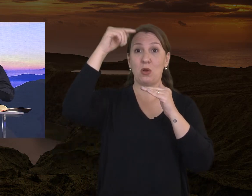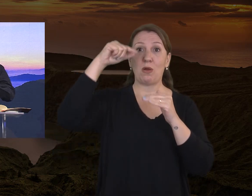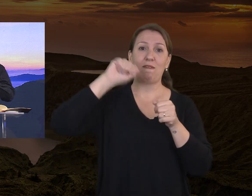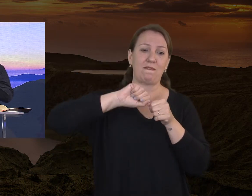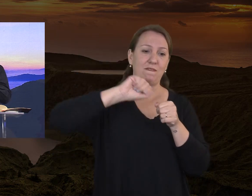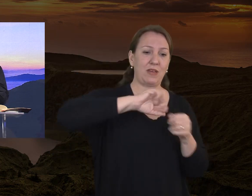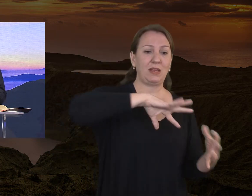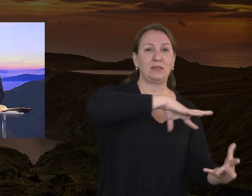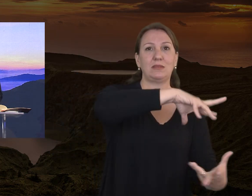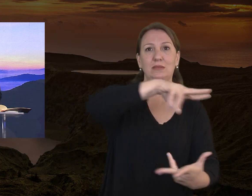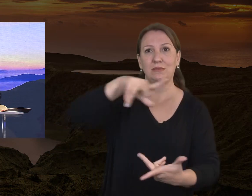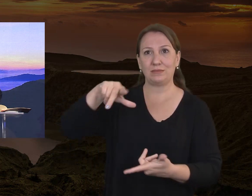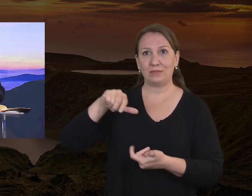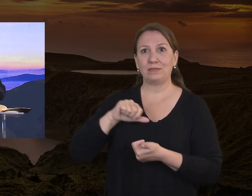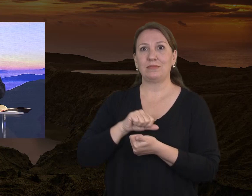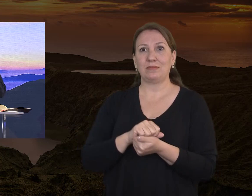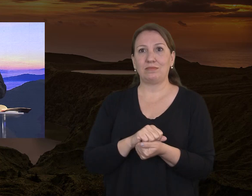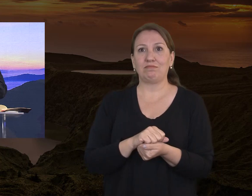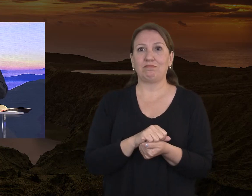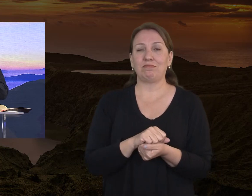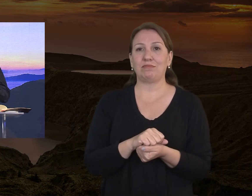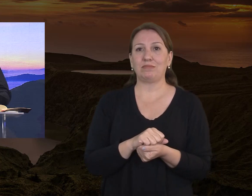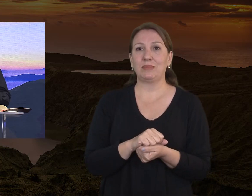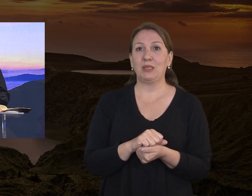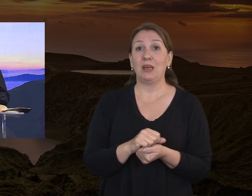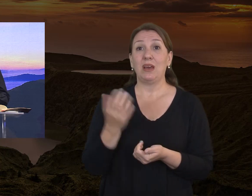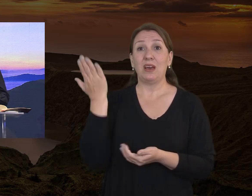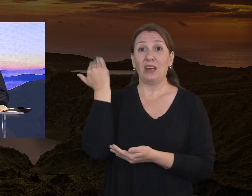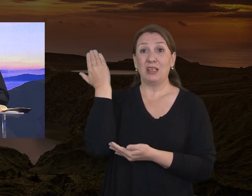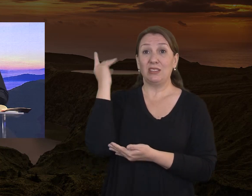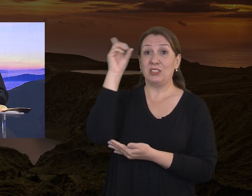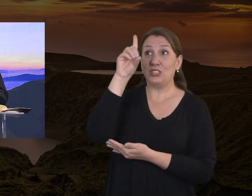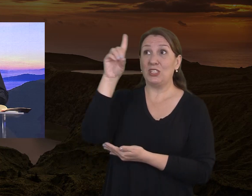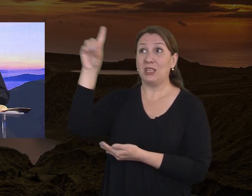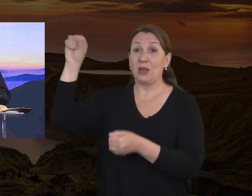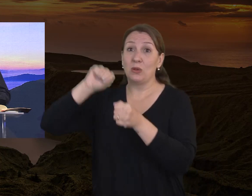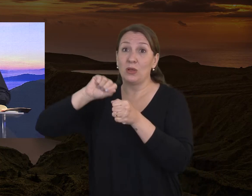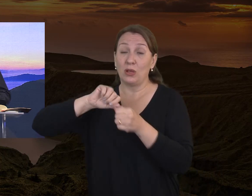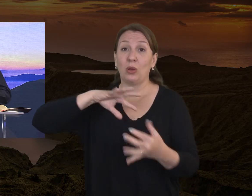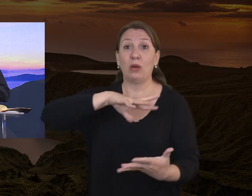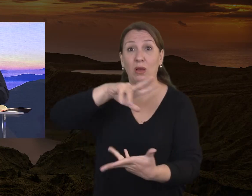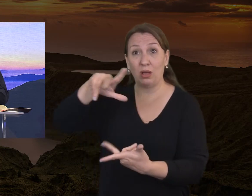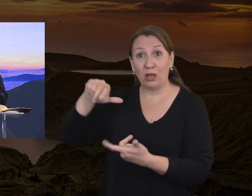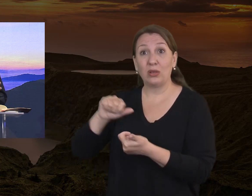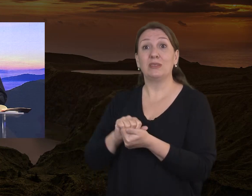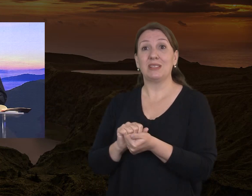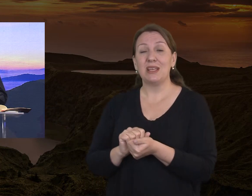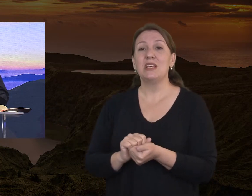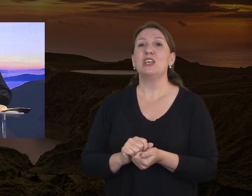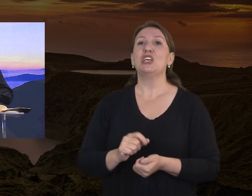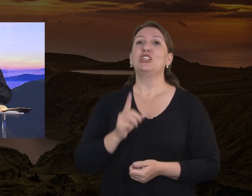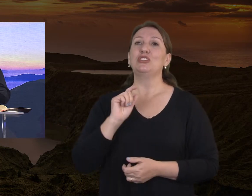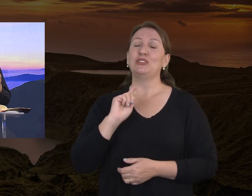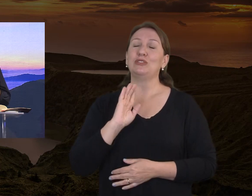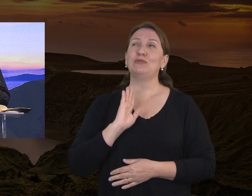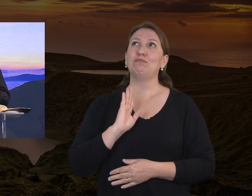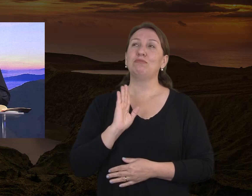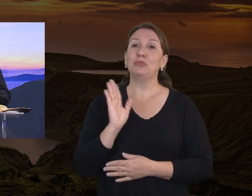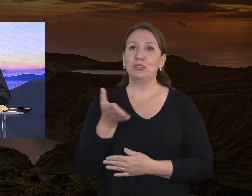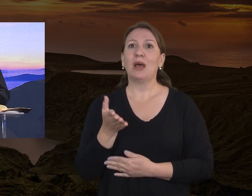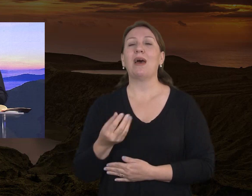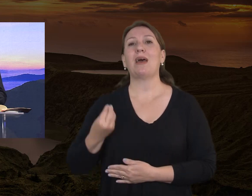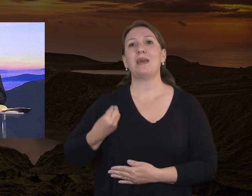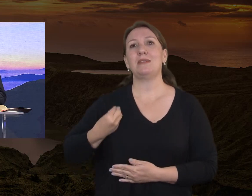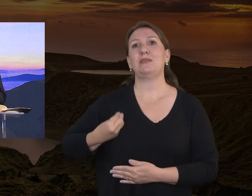Antes de Deus criar todas as coisas, estava Deus, só Deus. Deus é autoexistente, ninguém criou